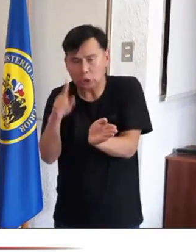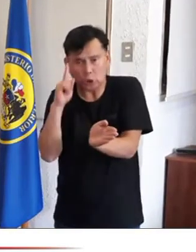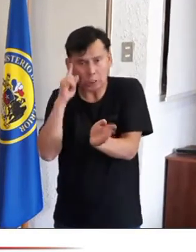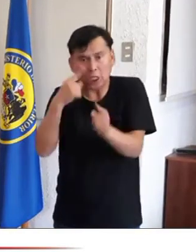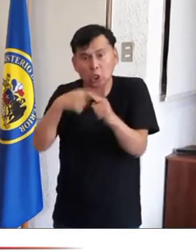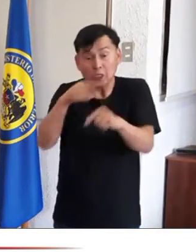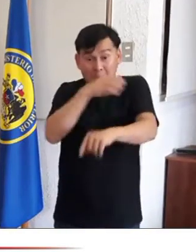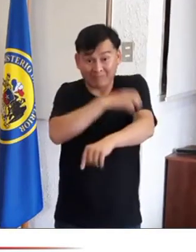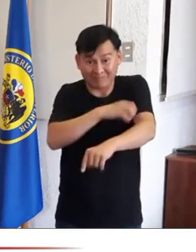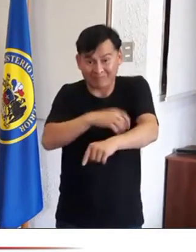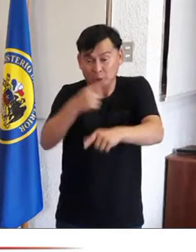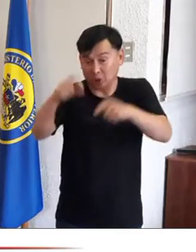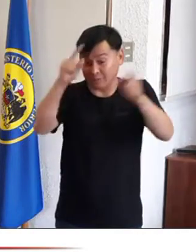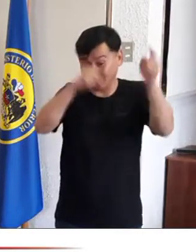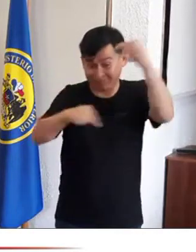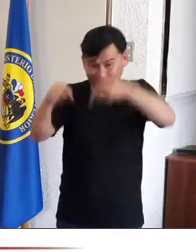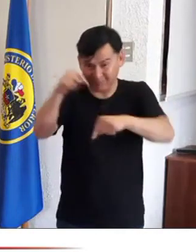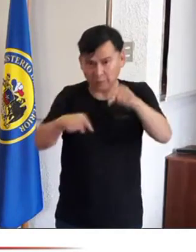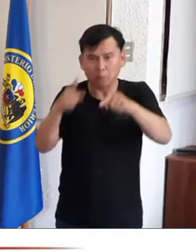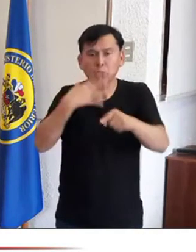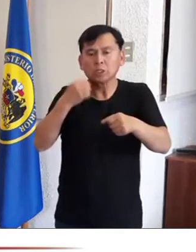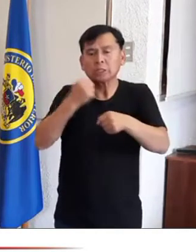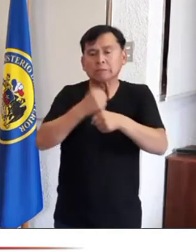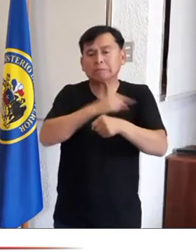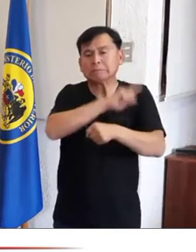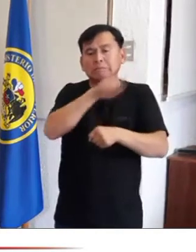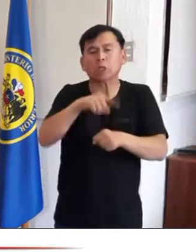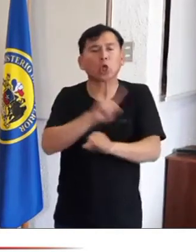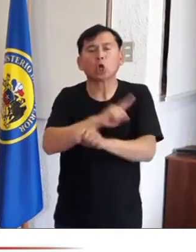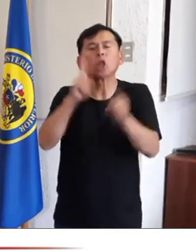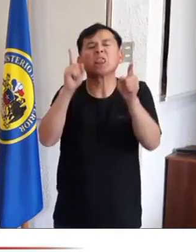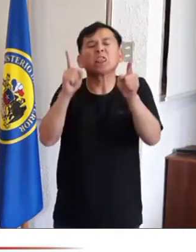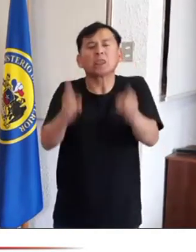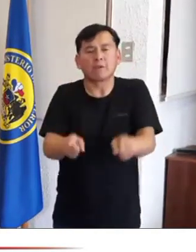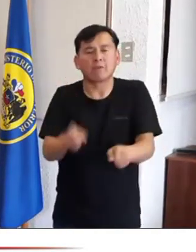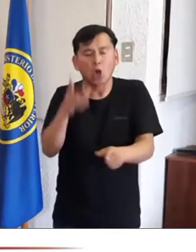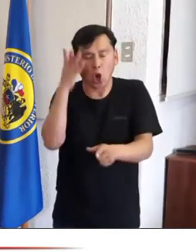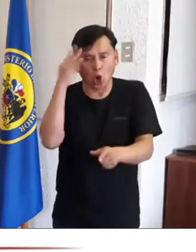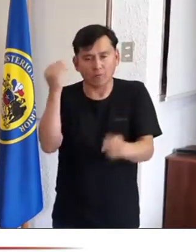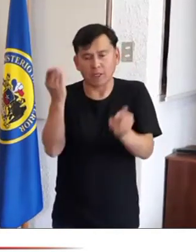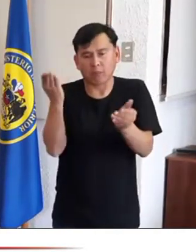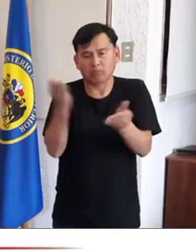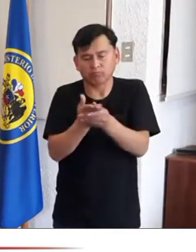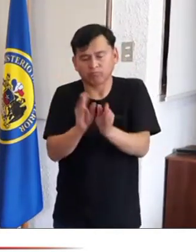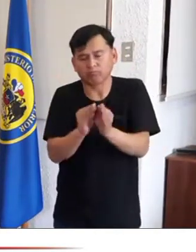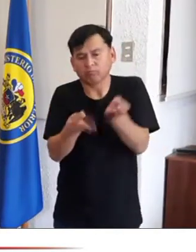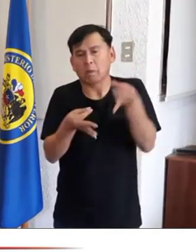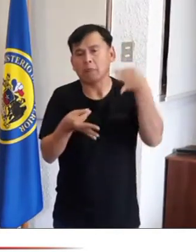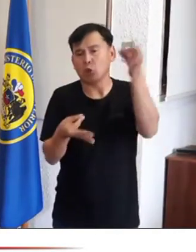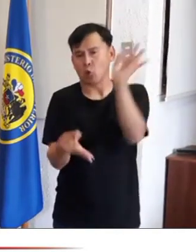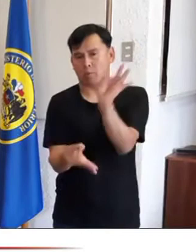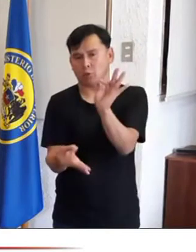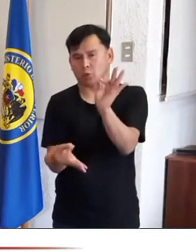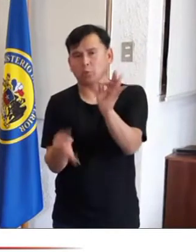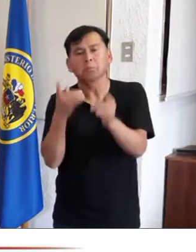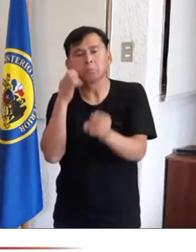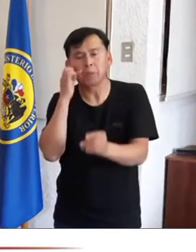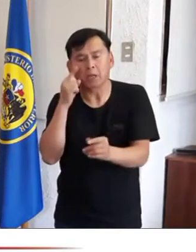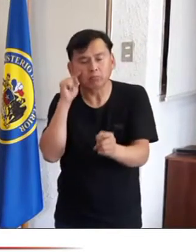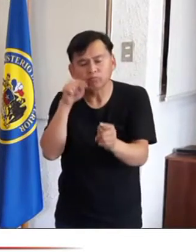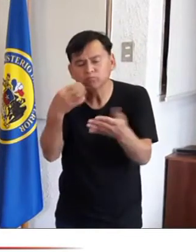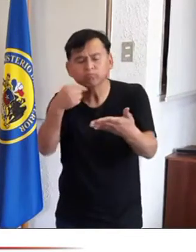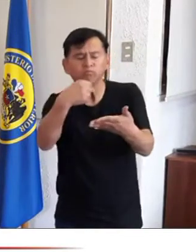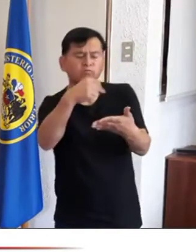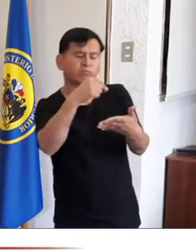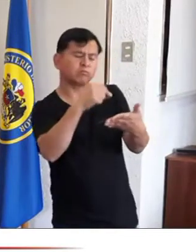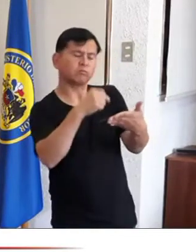que ingresen a la región porque vienen de vuelta no deben olvidar su pasaporte sanitario, a objeto, ¿no es cierto?, de poder